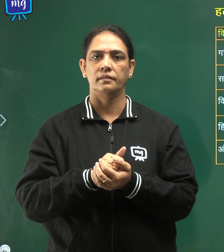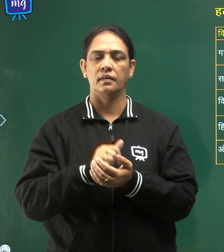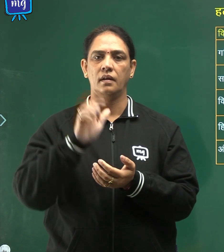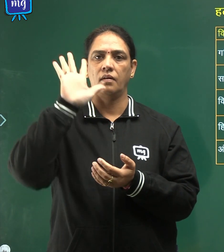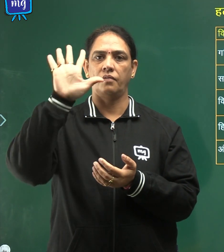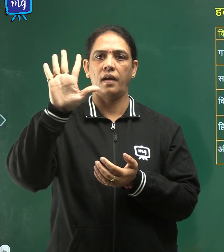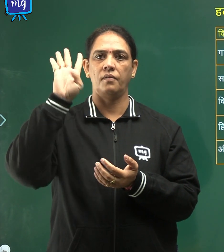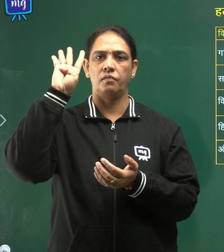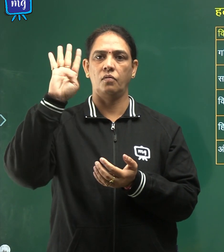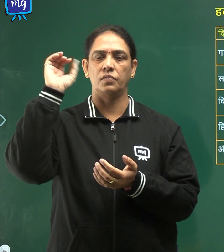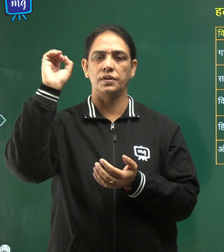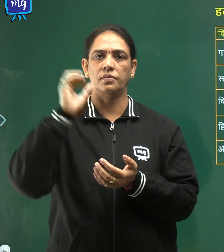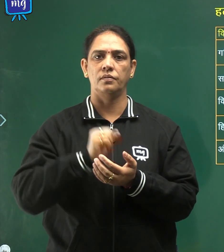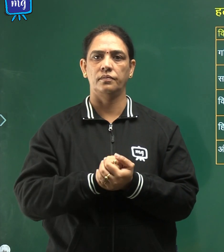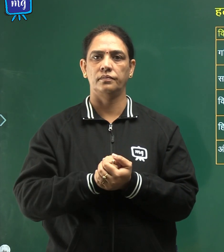540